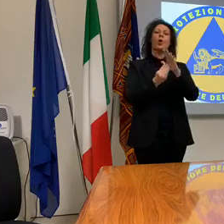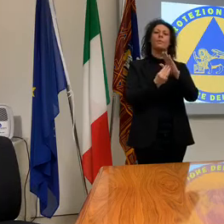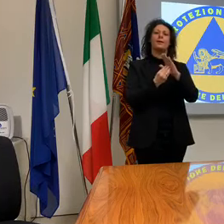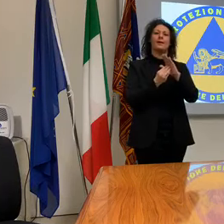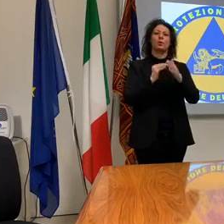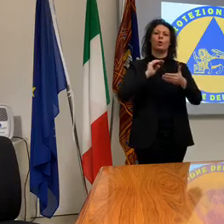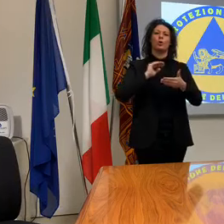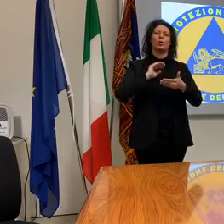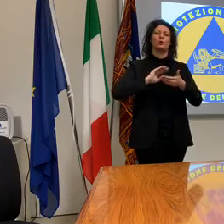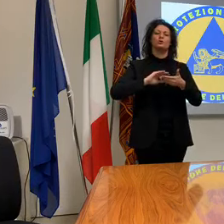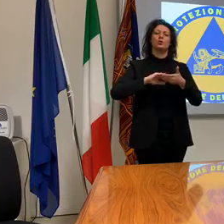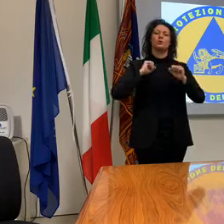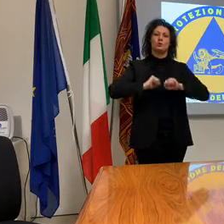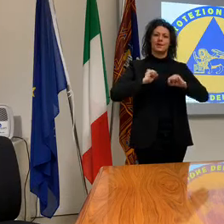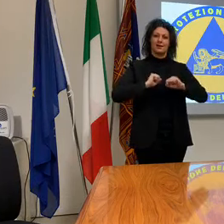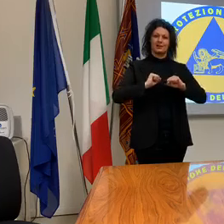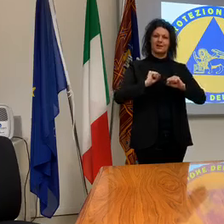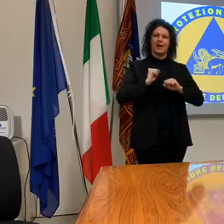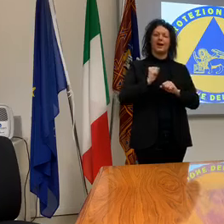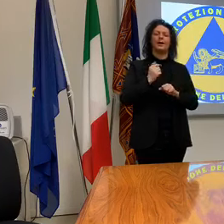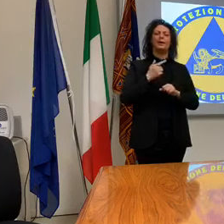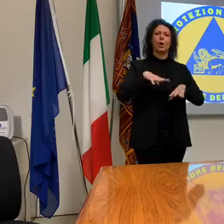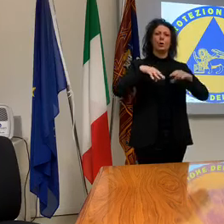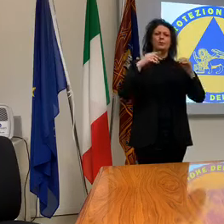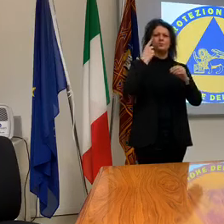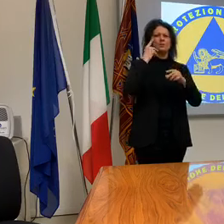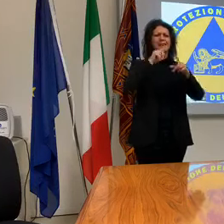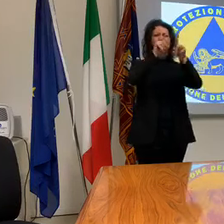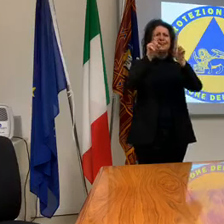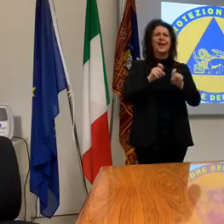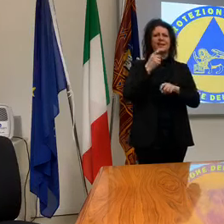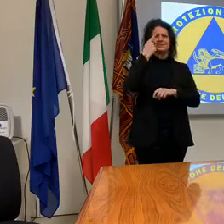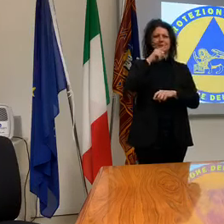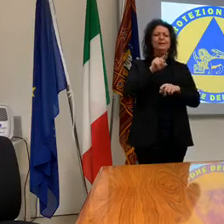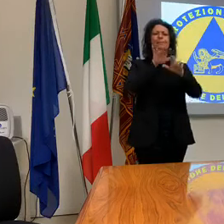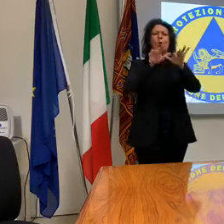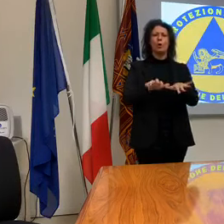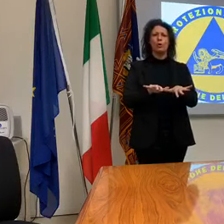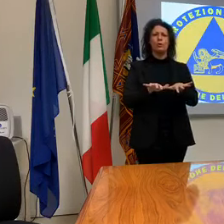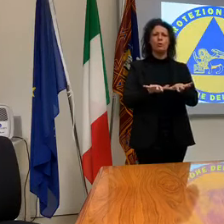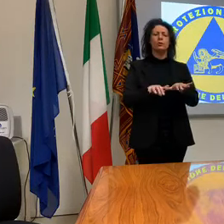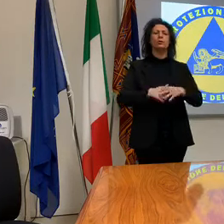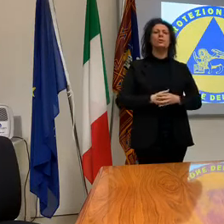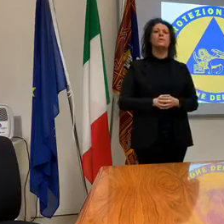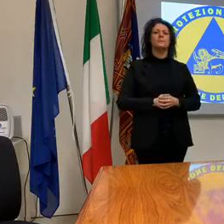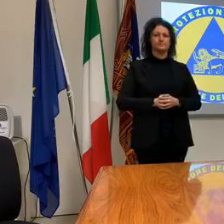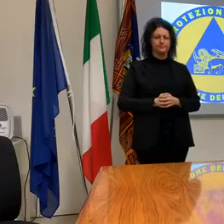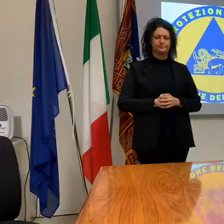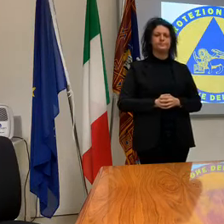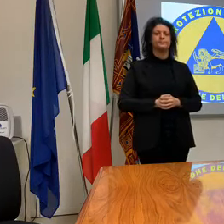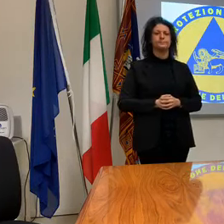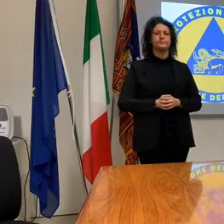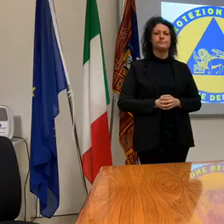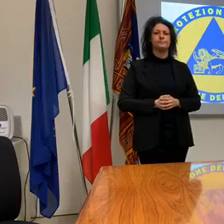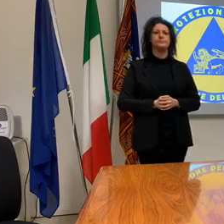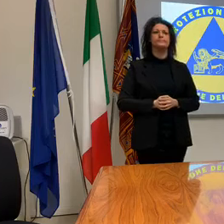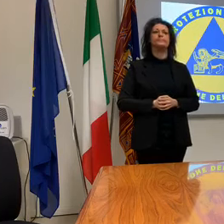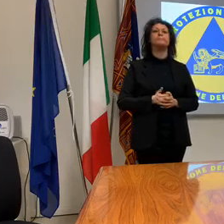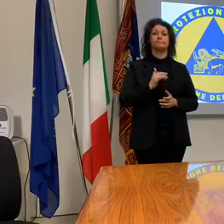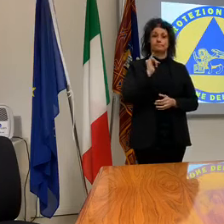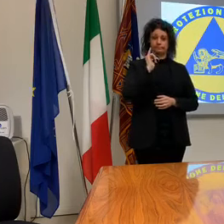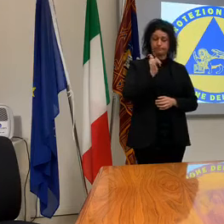ci sono i test telematici. Certo, abbiamo anticipato chiaramente per permettere nuova linfa, abbiamo dato la